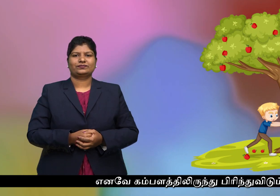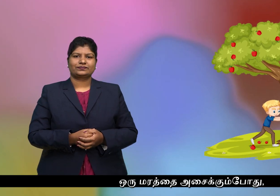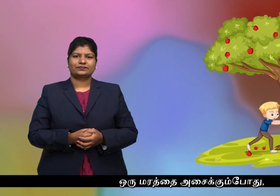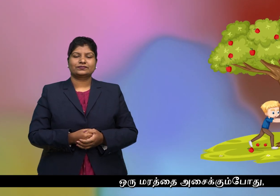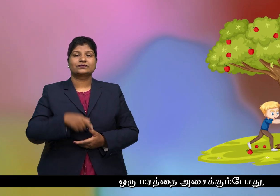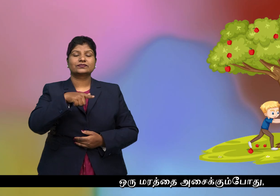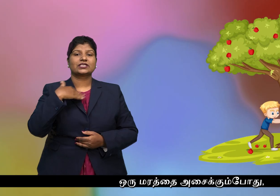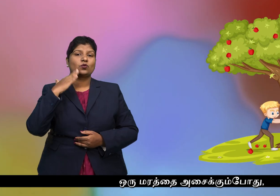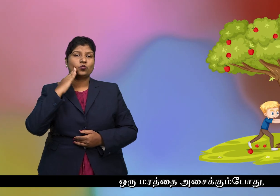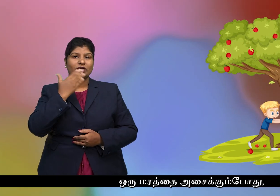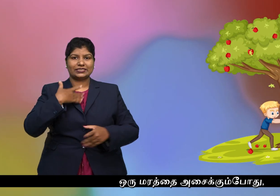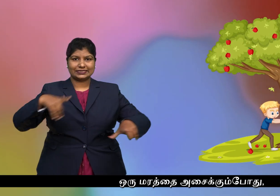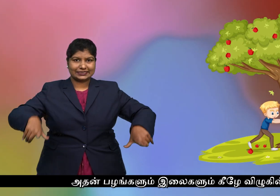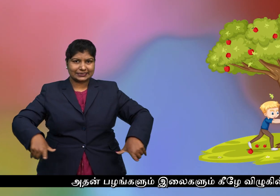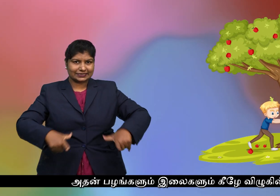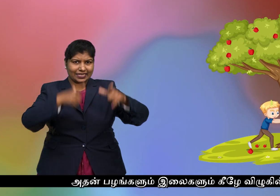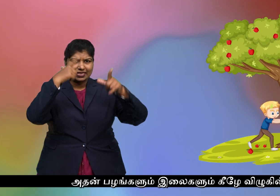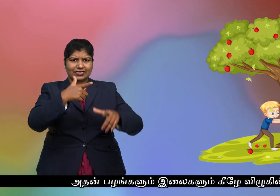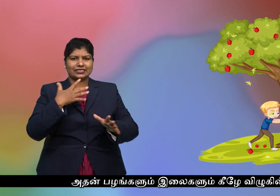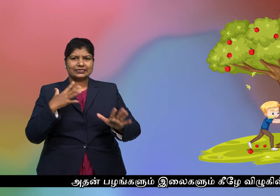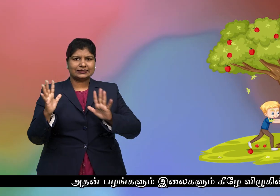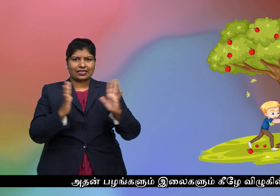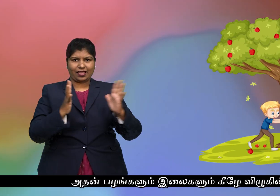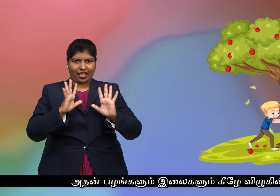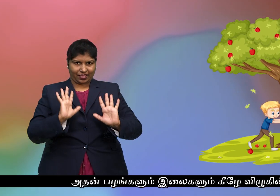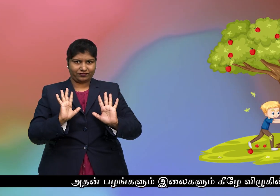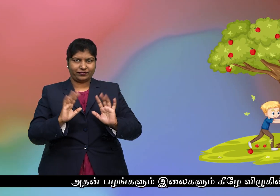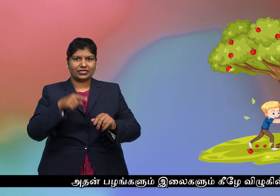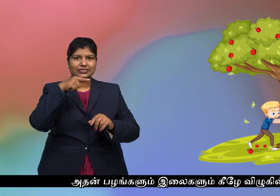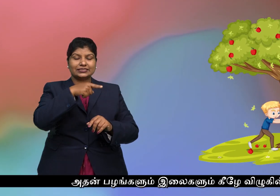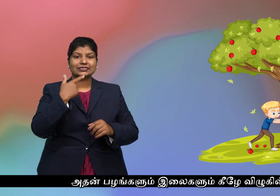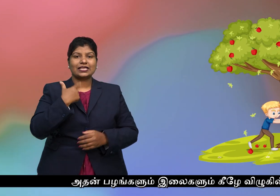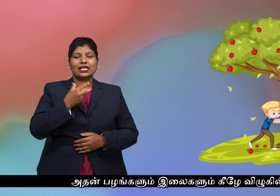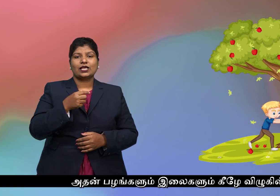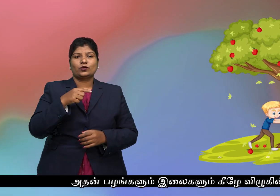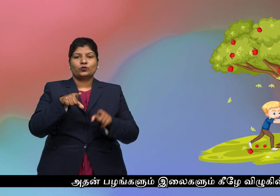ஒரு மரத்தை அசைக்கும் போது அதன் பழங்களும் இலைகளும் கீழே விழுகின்றன.